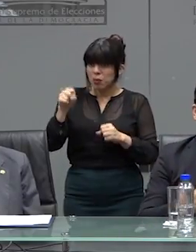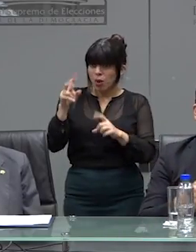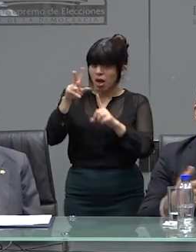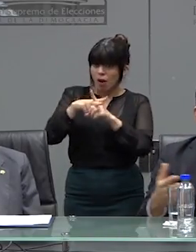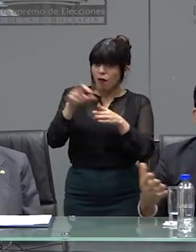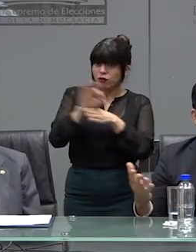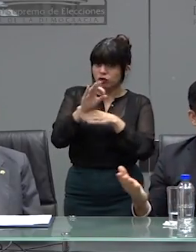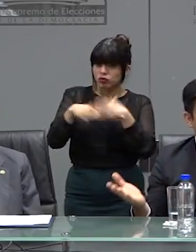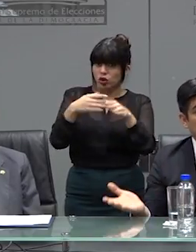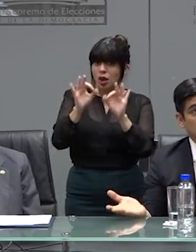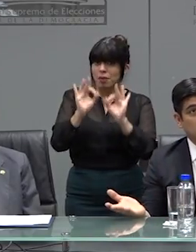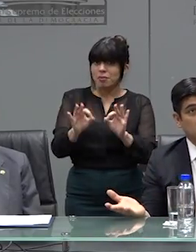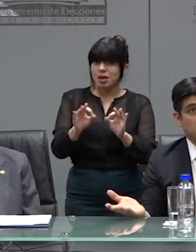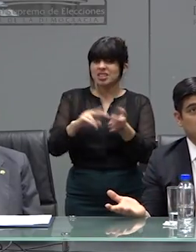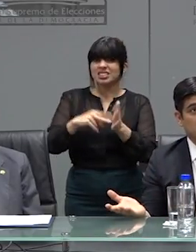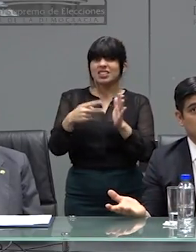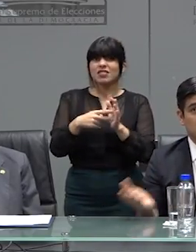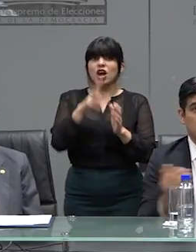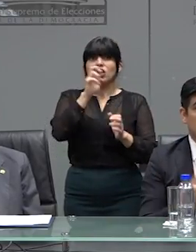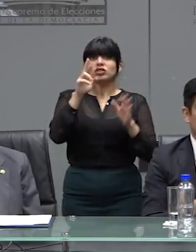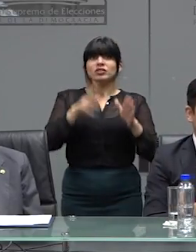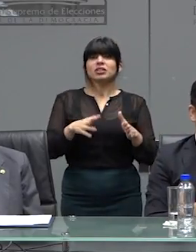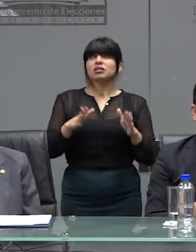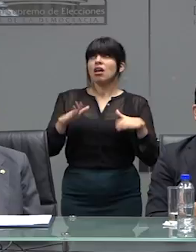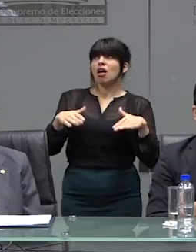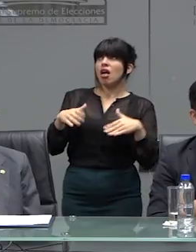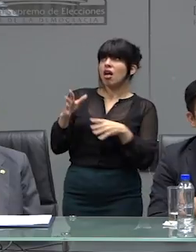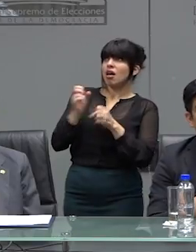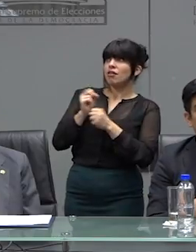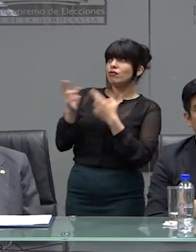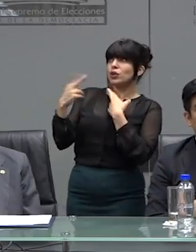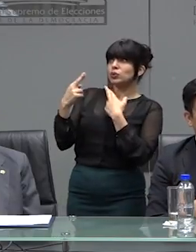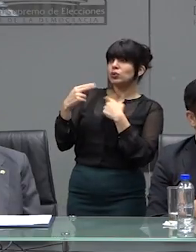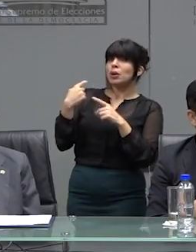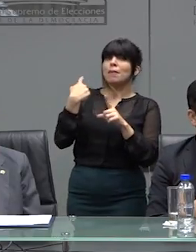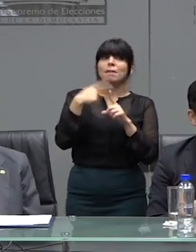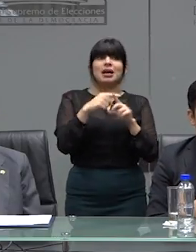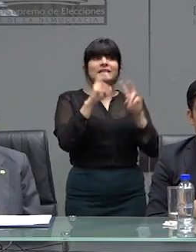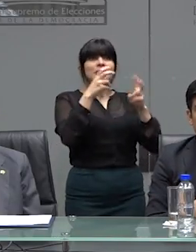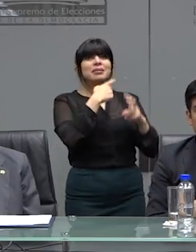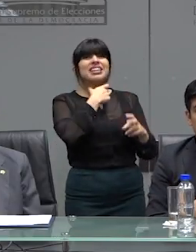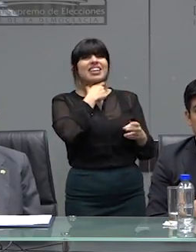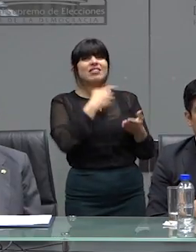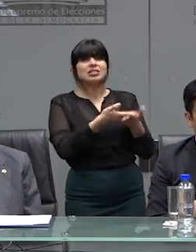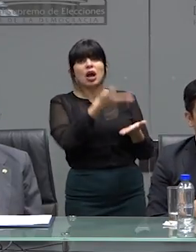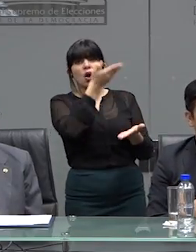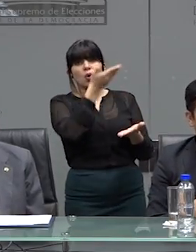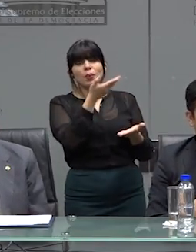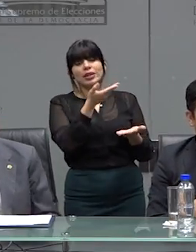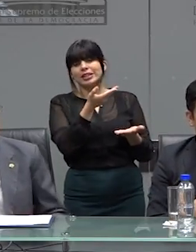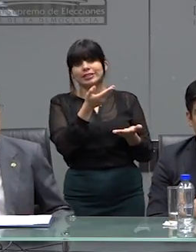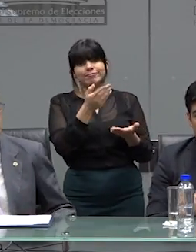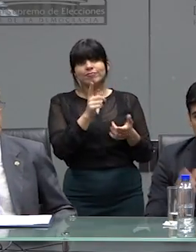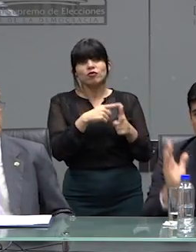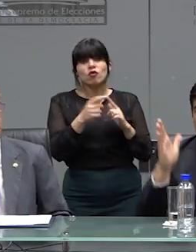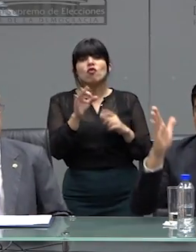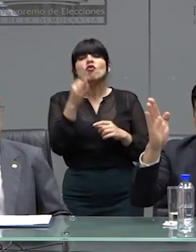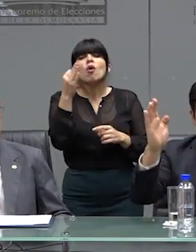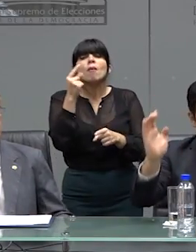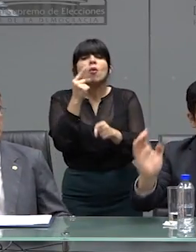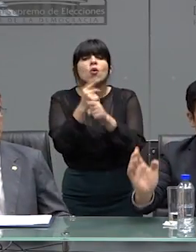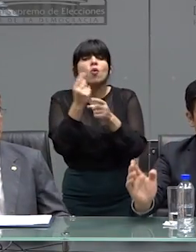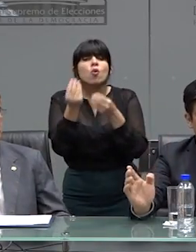decir, sin darle resultados a los costarricenses y ampliando riesgosamente el déficit. Entonces, la forma sensata de hacerlo